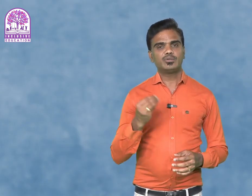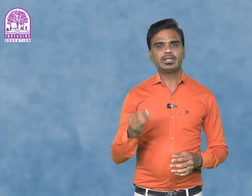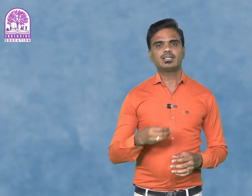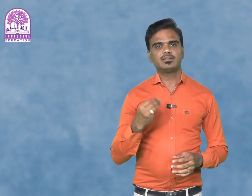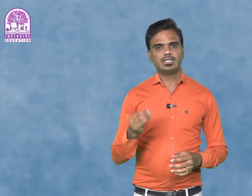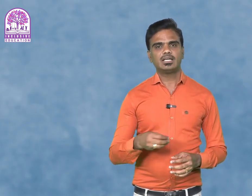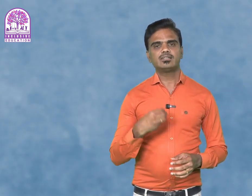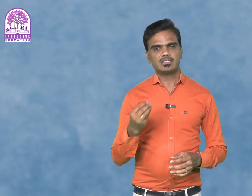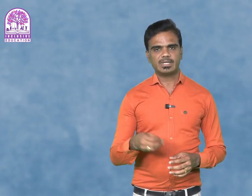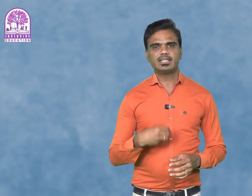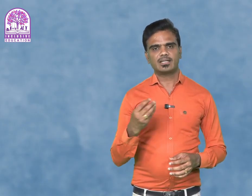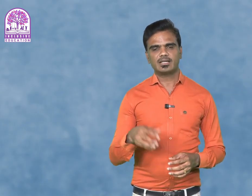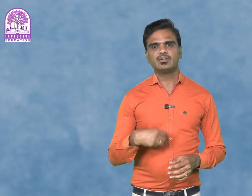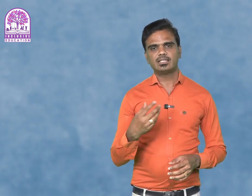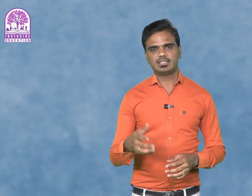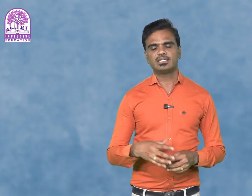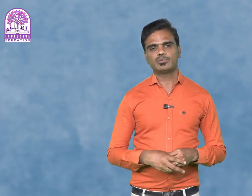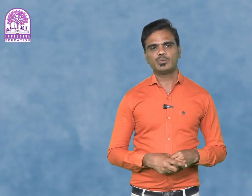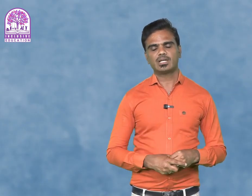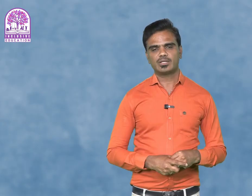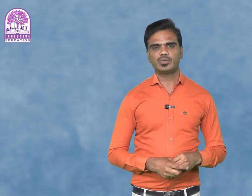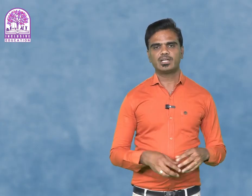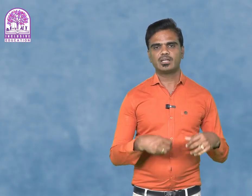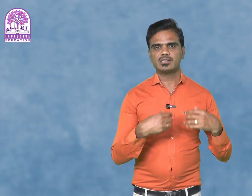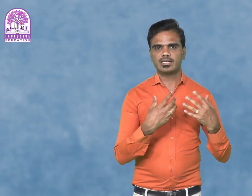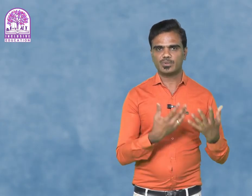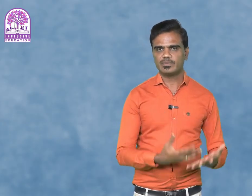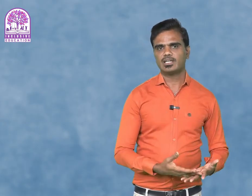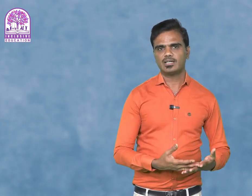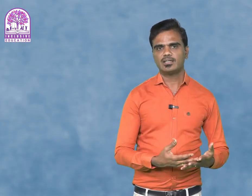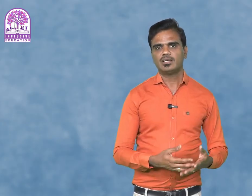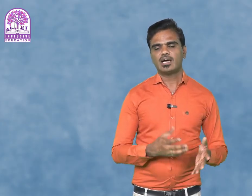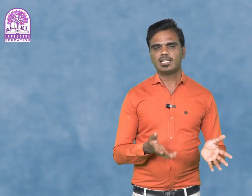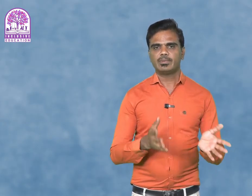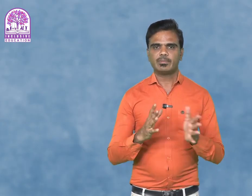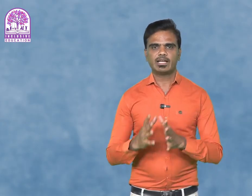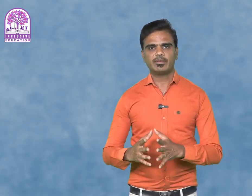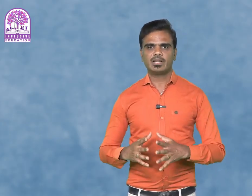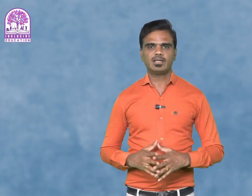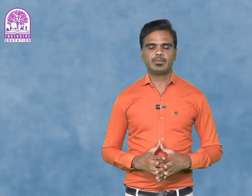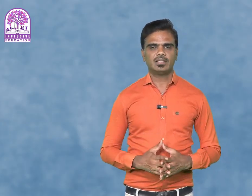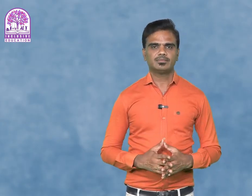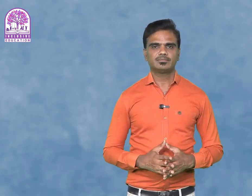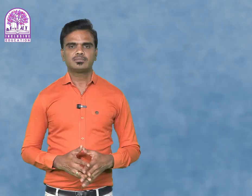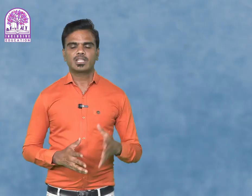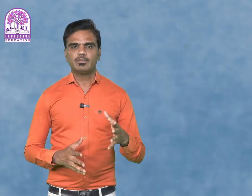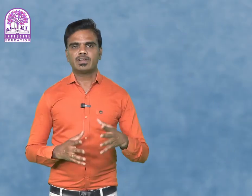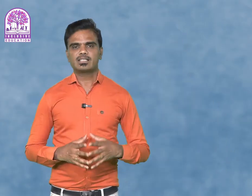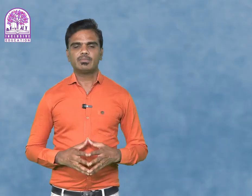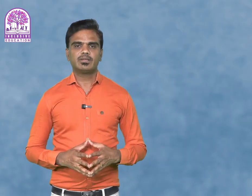இப்போ என்ன ஆகுது அப்படின்னா ரிசர்ச் பண்ணிகிட்டே இருக்காங்க, இன்னும் அடுத்தடுத்து ஒவ்வொரு கலருக்கும் என்னென்னலாம் சைன் கொண்டு வரலாம், அதை எப்படி நம்ம கன்வே பண்ணலாம் அப்படின்னு. இப்போ ஃபார் எக்ஸாம்பிள் இங்கே